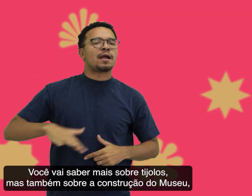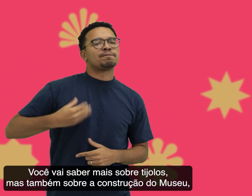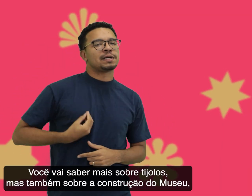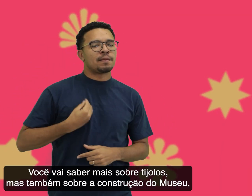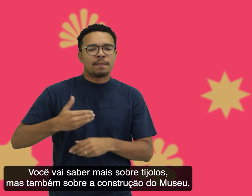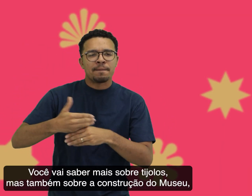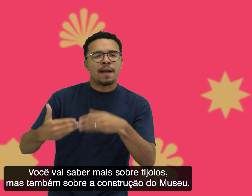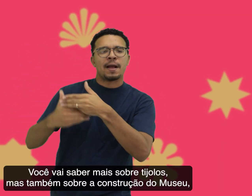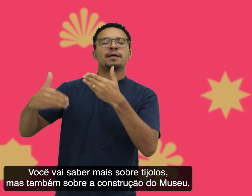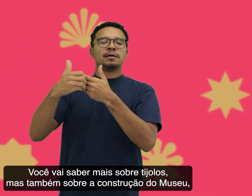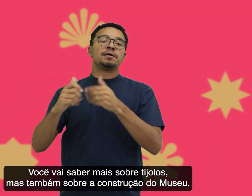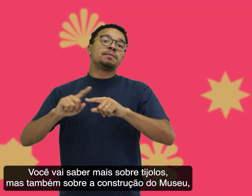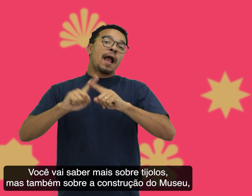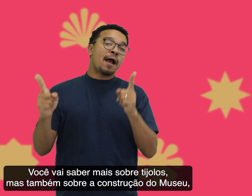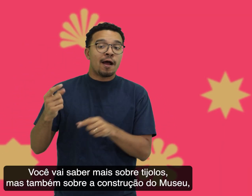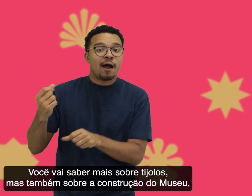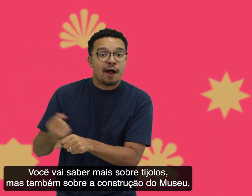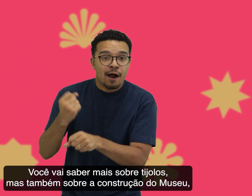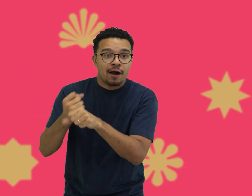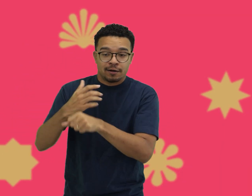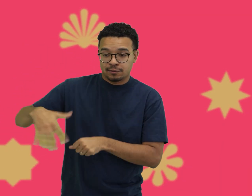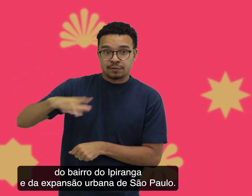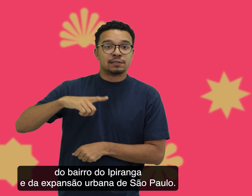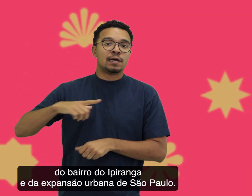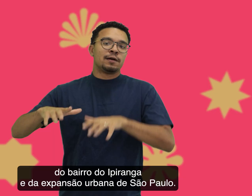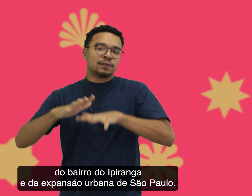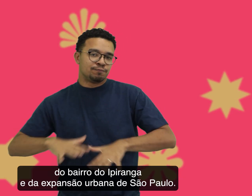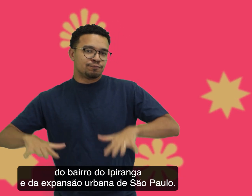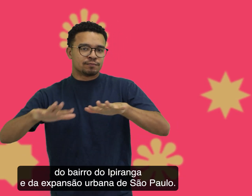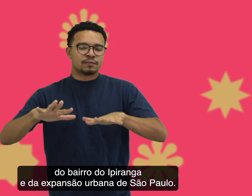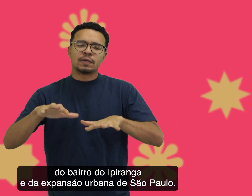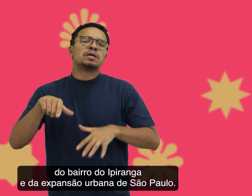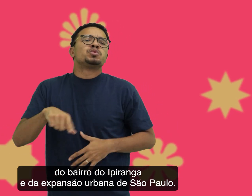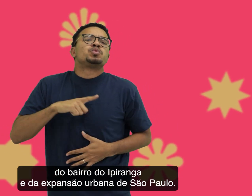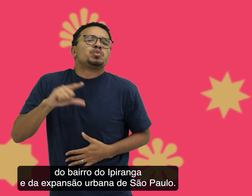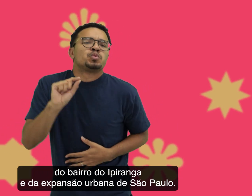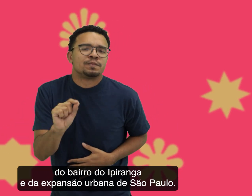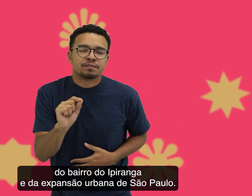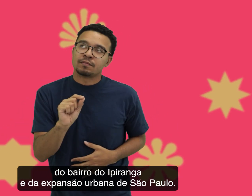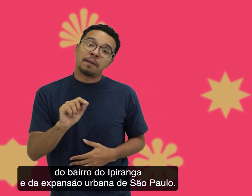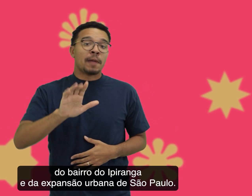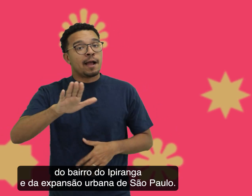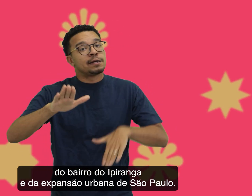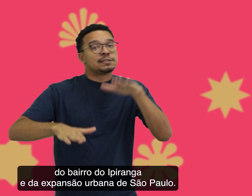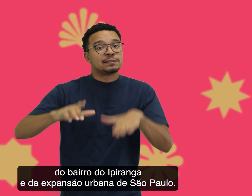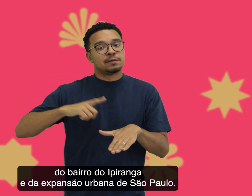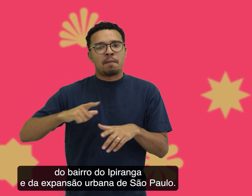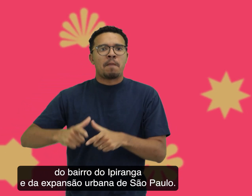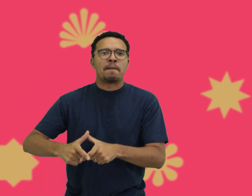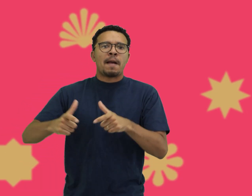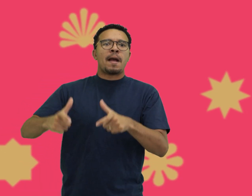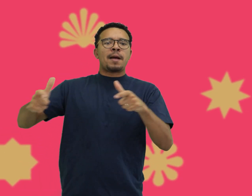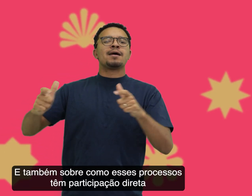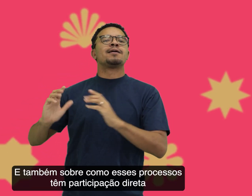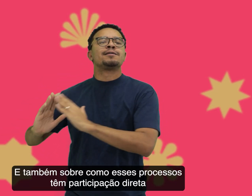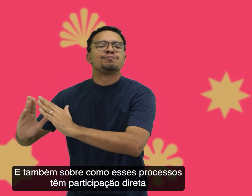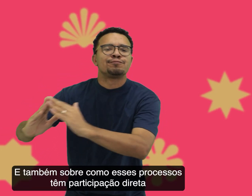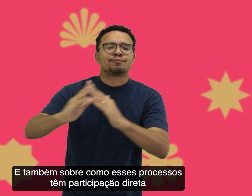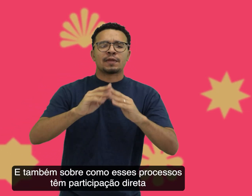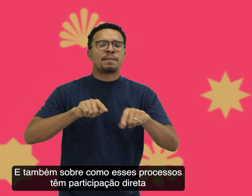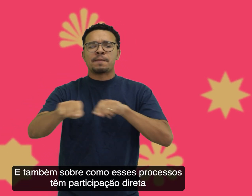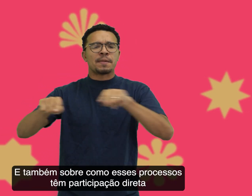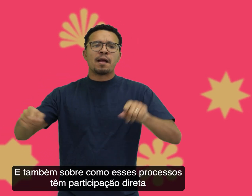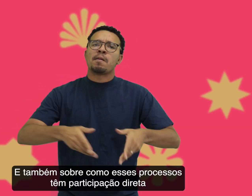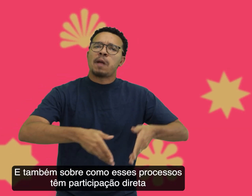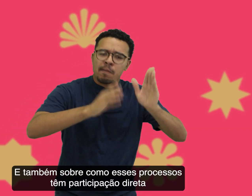mais sobre tijolos, mas também sobre a construção do museu, do bairro do Ipiranga e da expansão urbana de São Paulo.